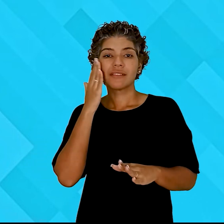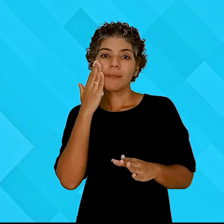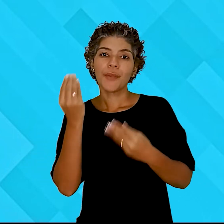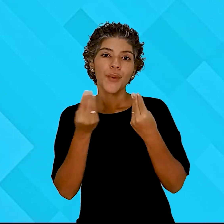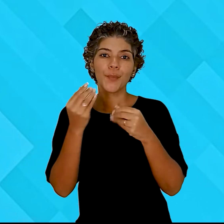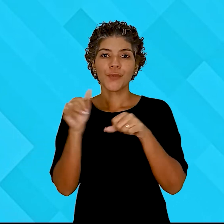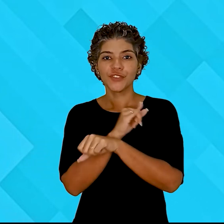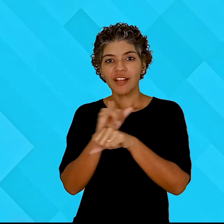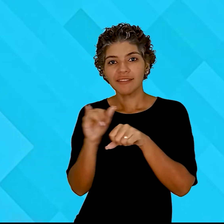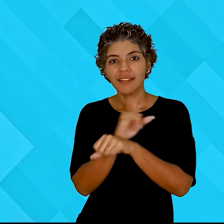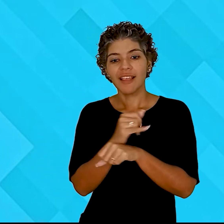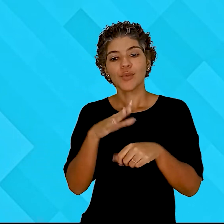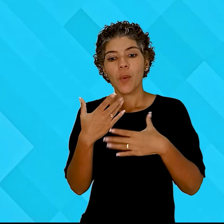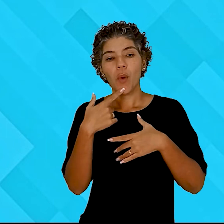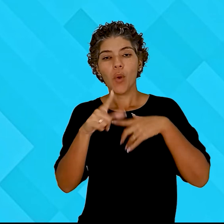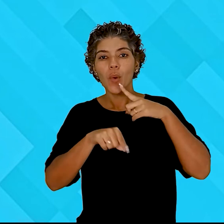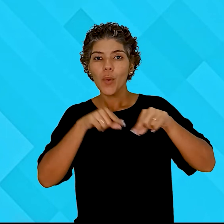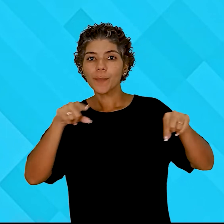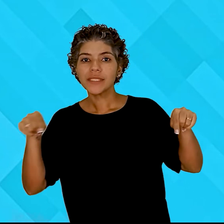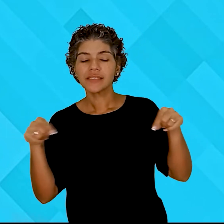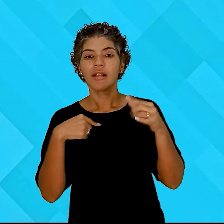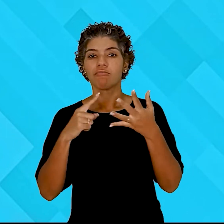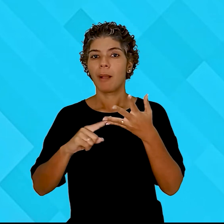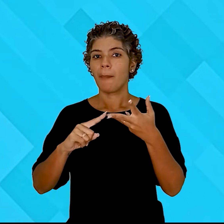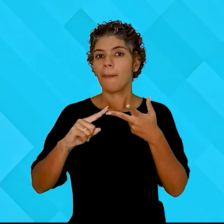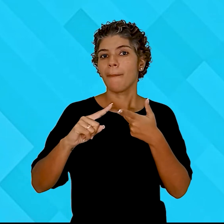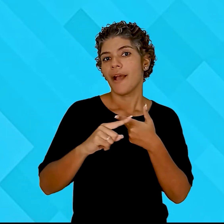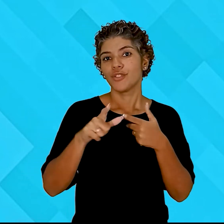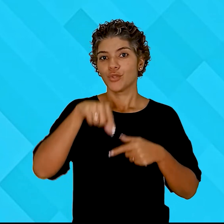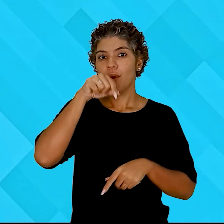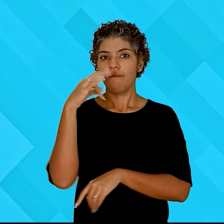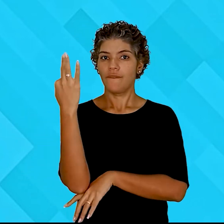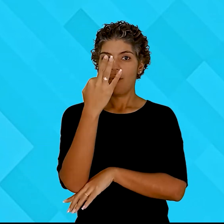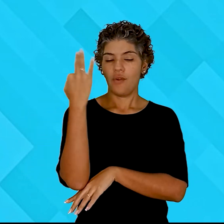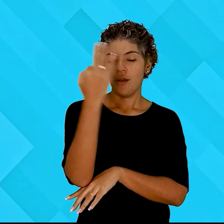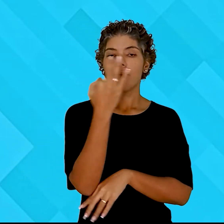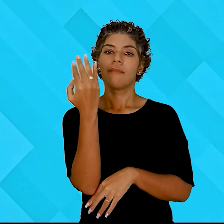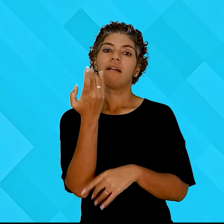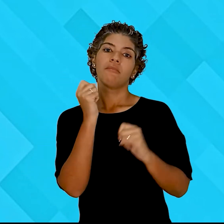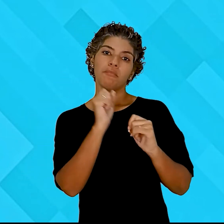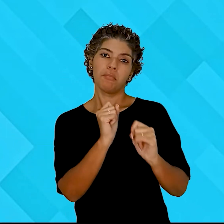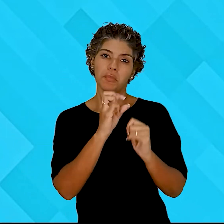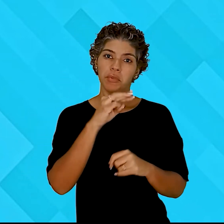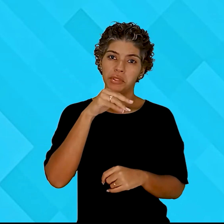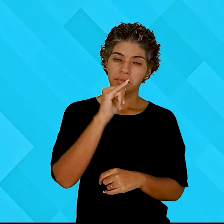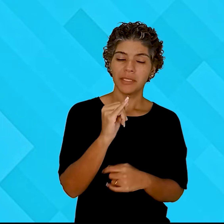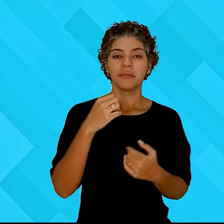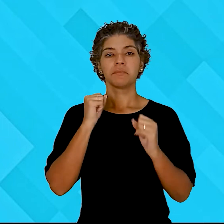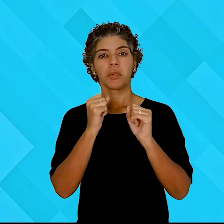para os nossos ouvintes entenderem, né, a gente dar esse leque de opções de formalização, porque acho que é muito importante a gente se entender